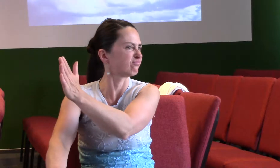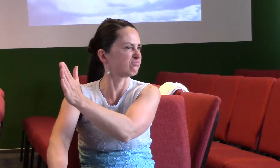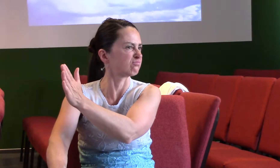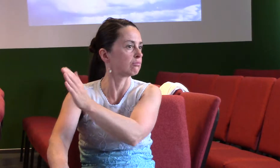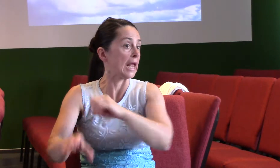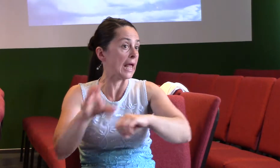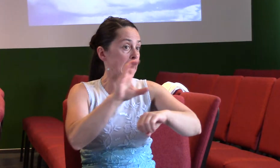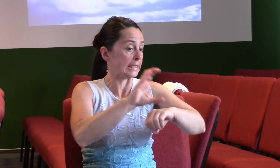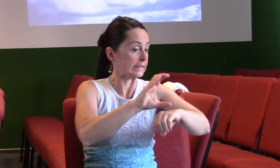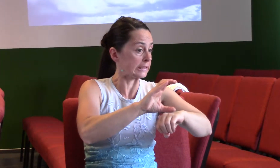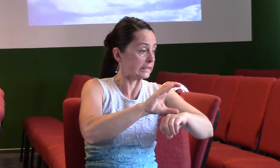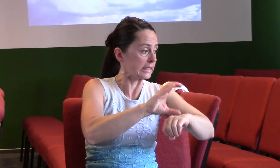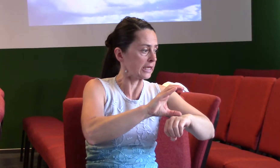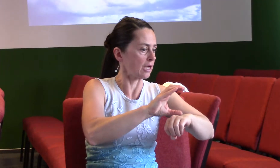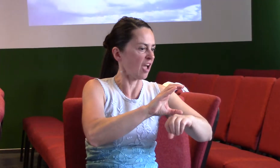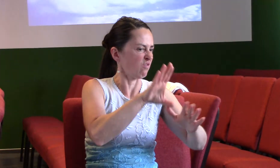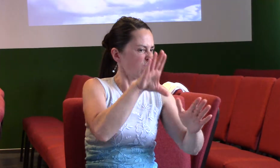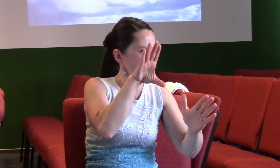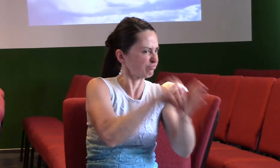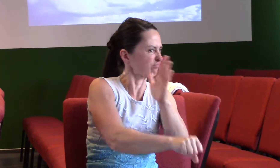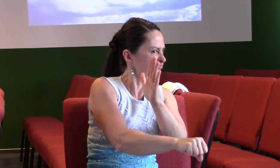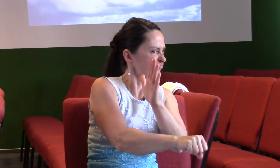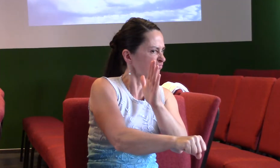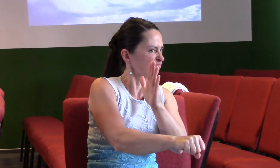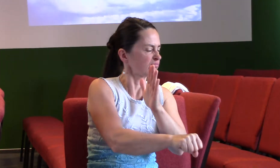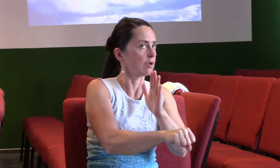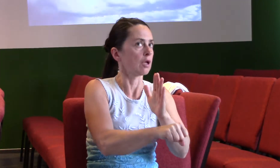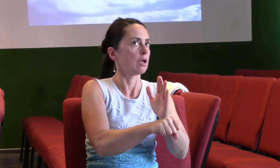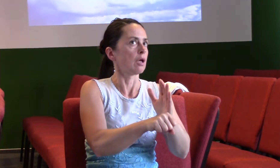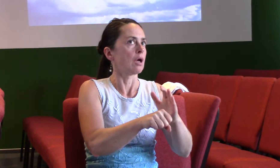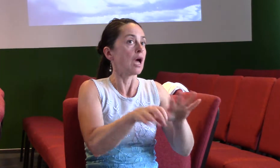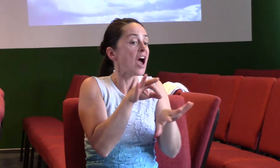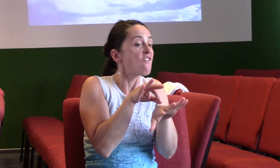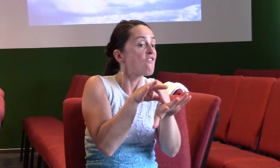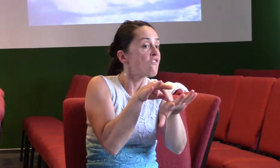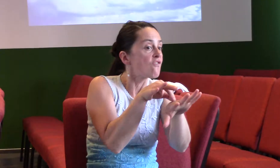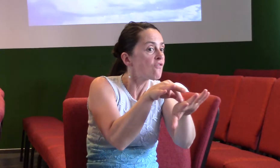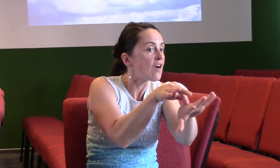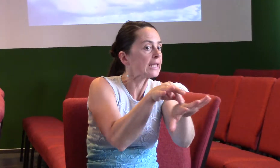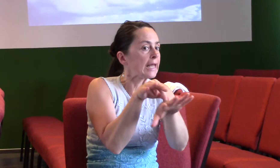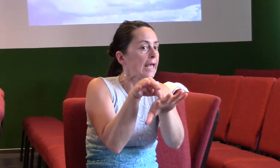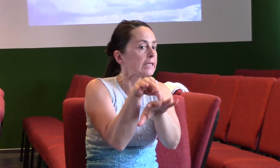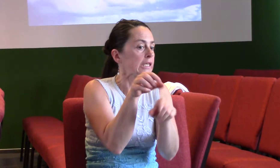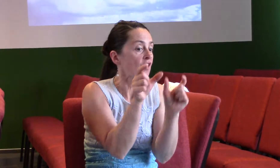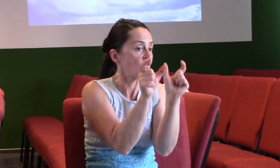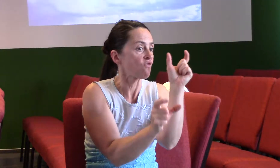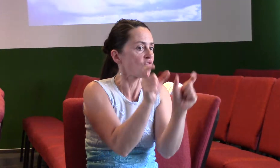zboru, vedení církve, aby v důsledku přinesl zklamání, kritiku,